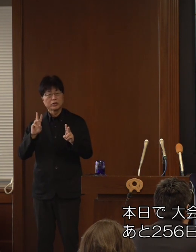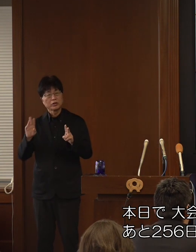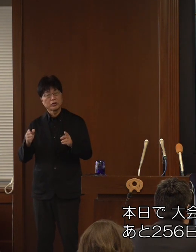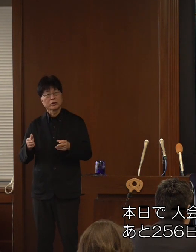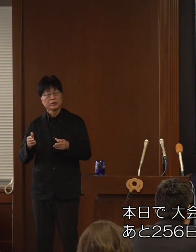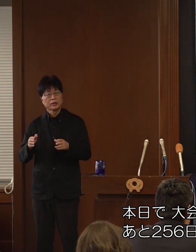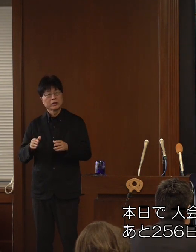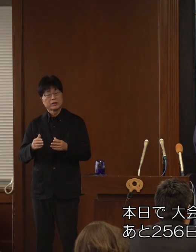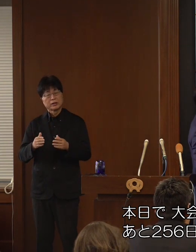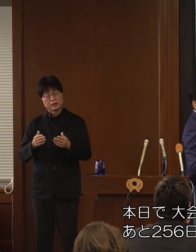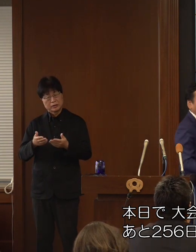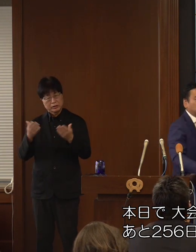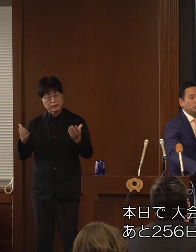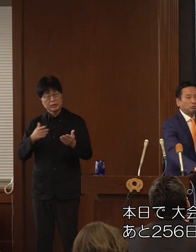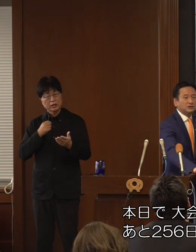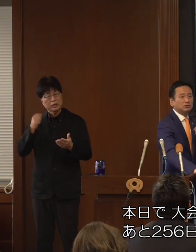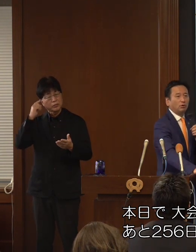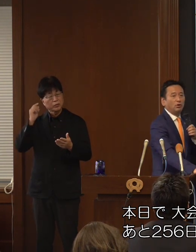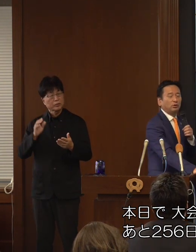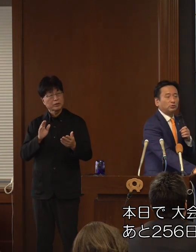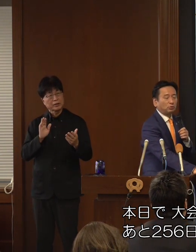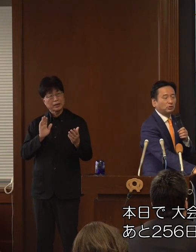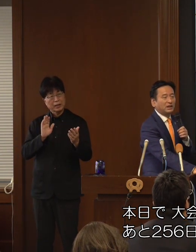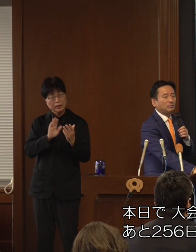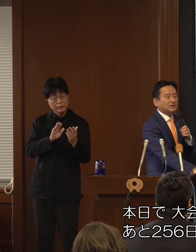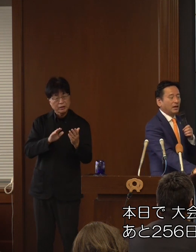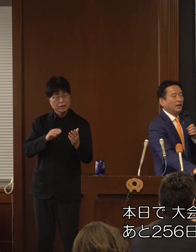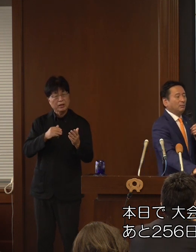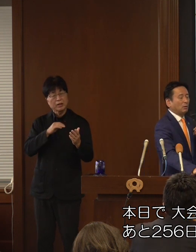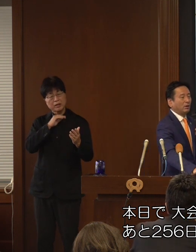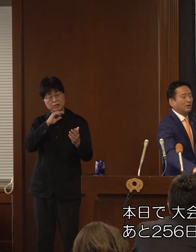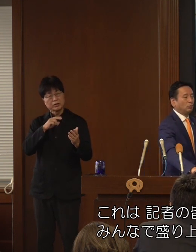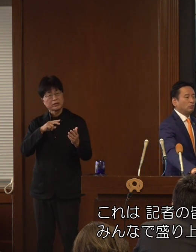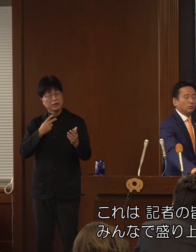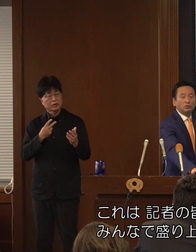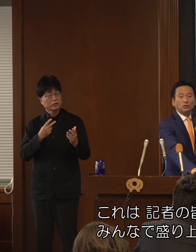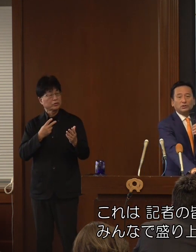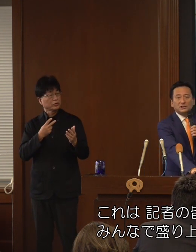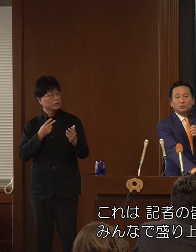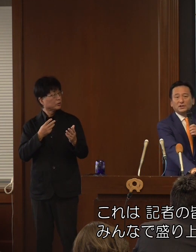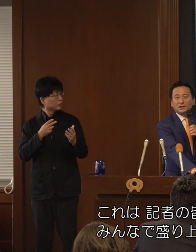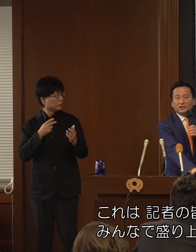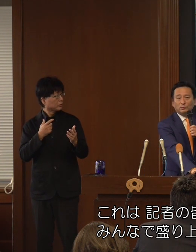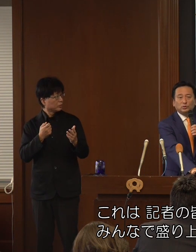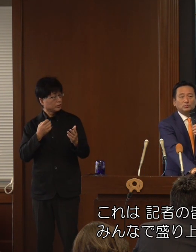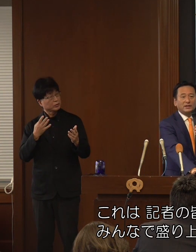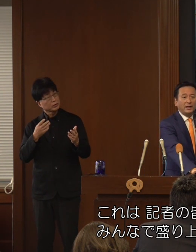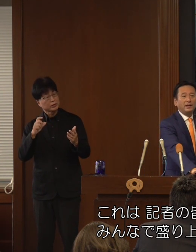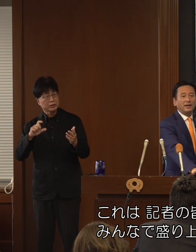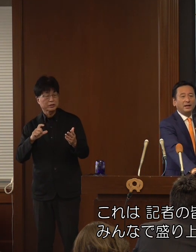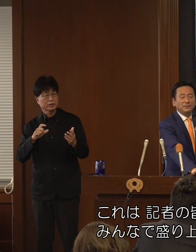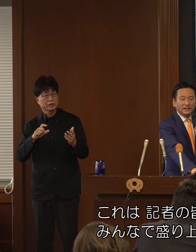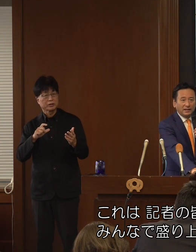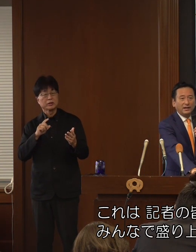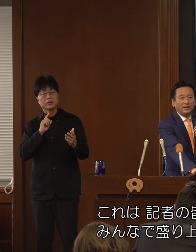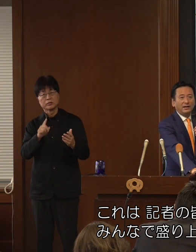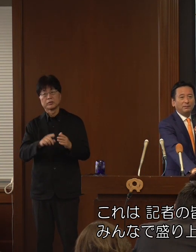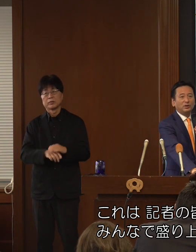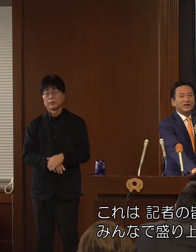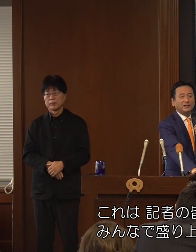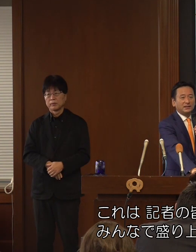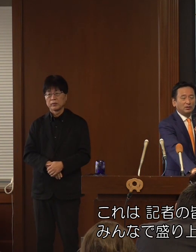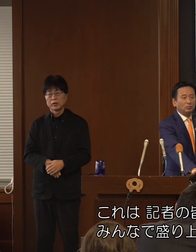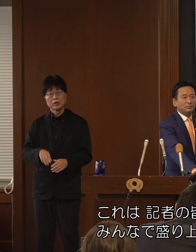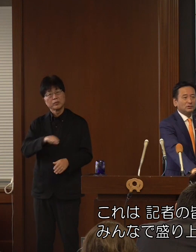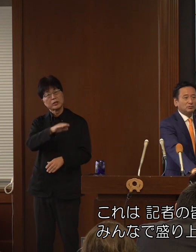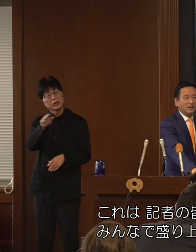で開会まであと256日ということになりました。これは記者の皆さん方も含めて、みんなで